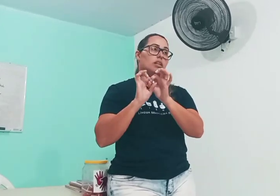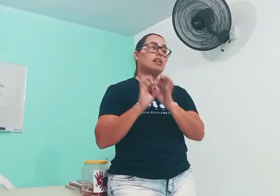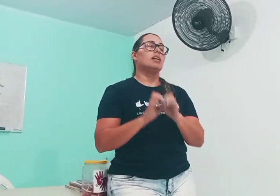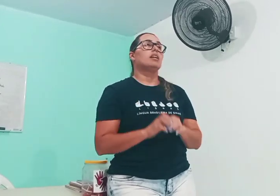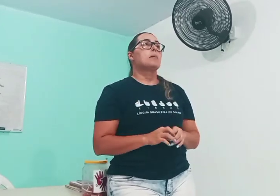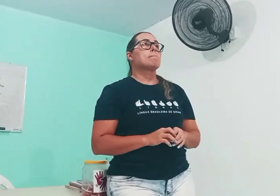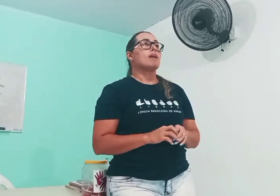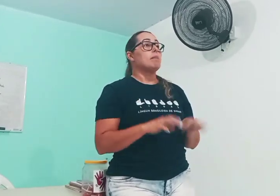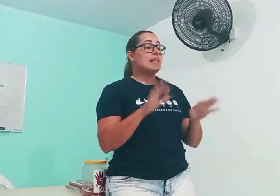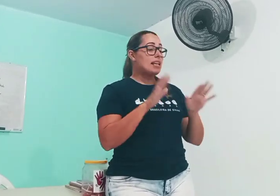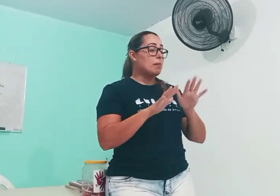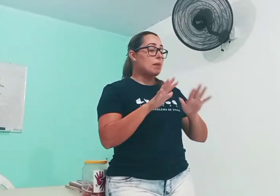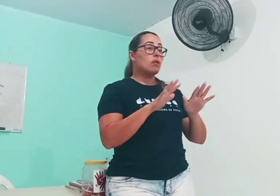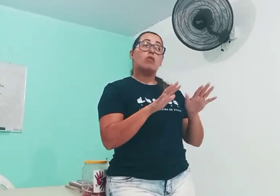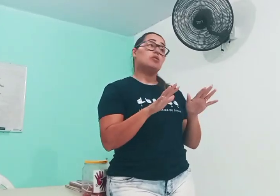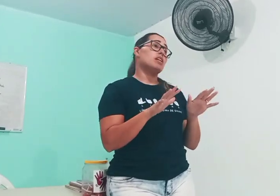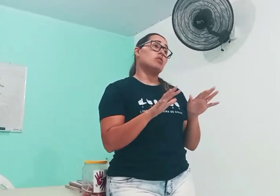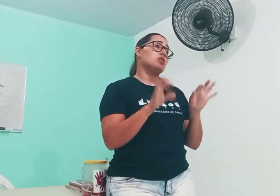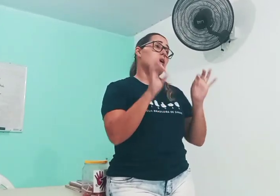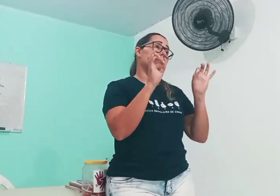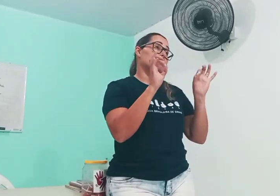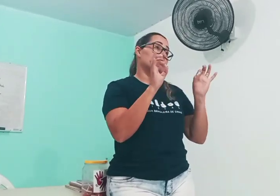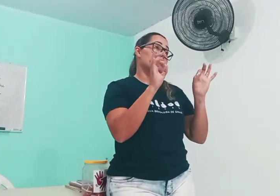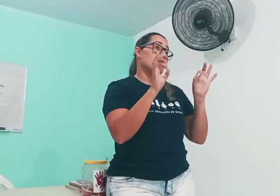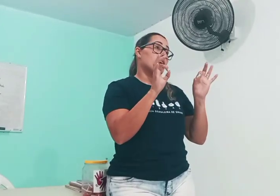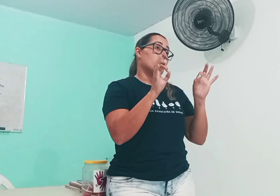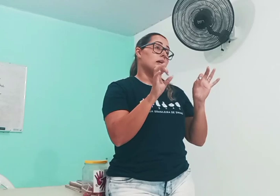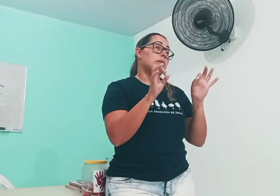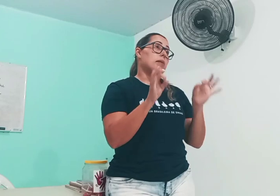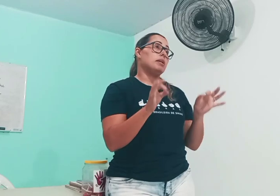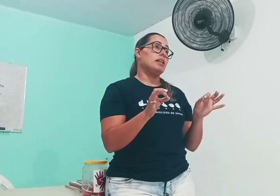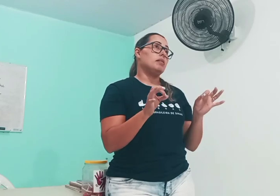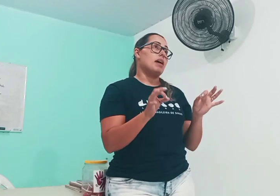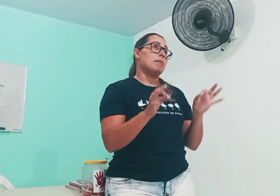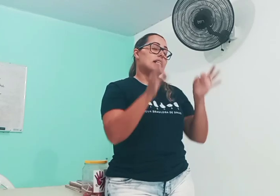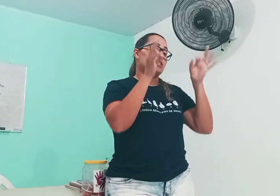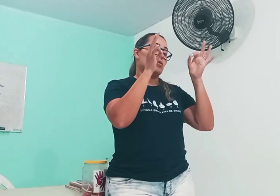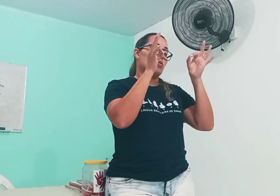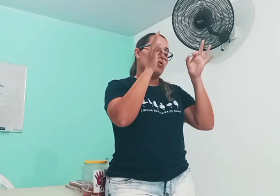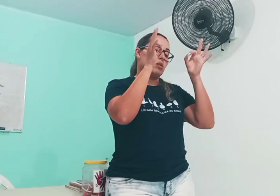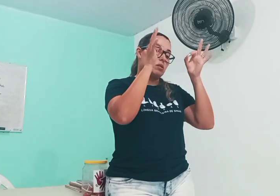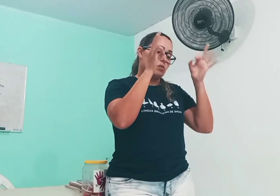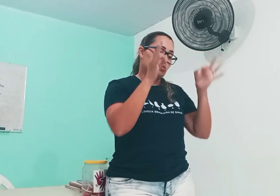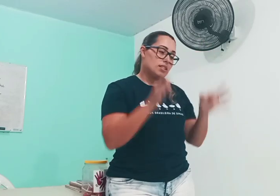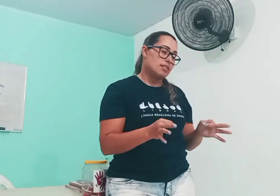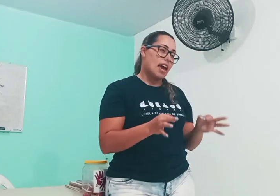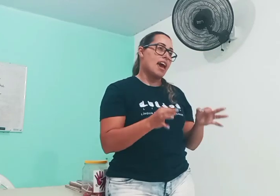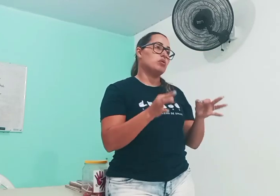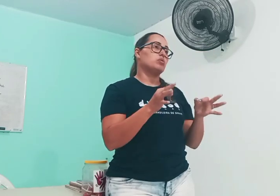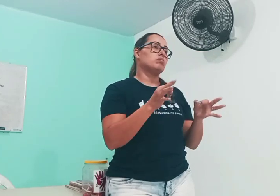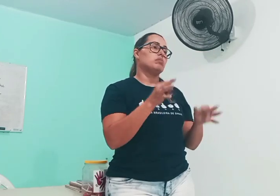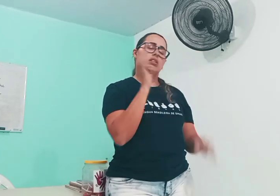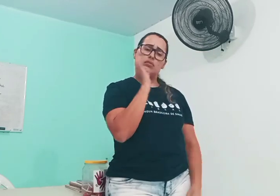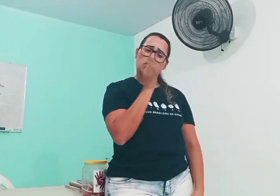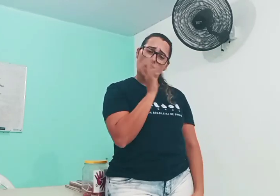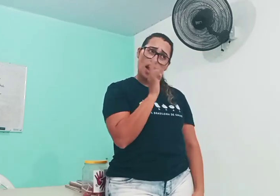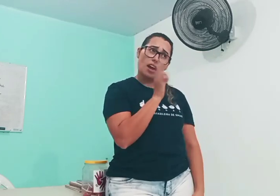Né? Mas é a mesma configuração de mão, que para mim é parecido com a configuração de mão de certo, né?